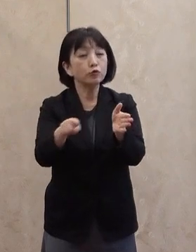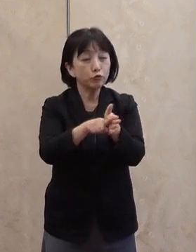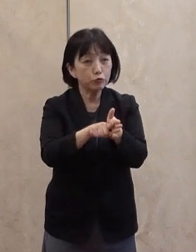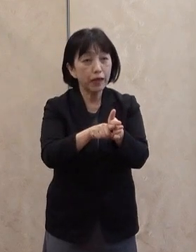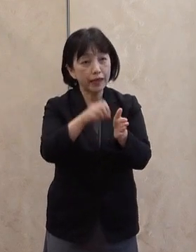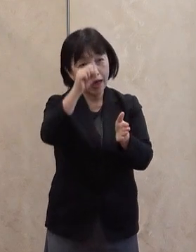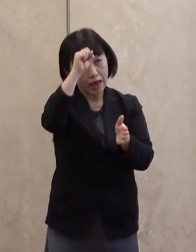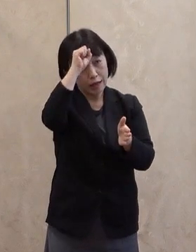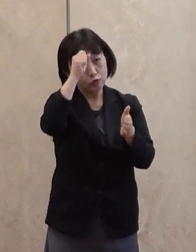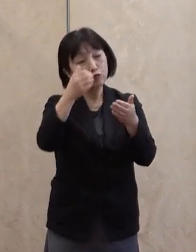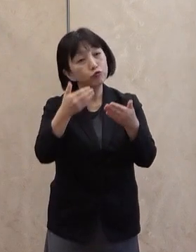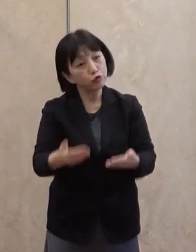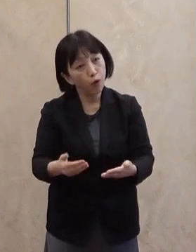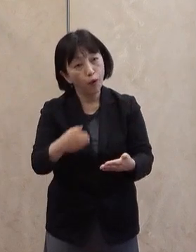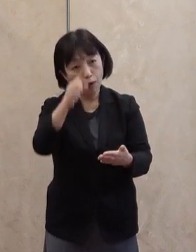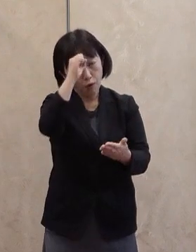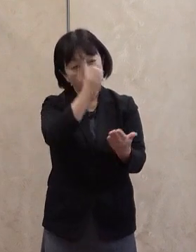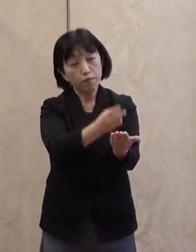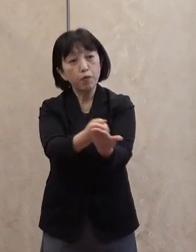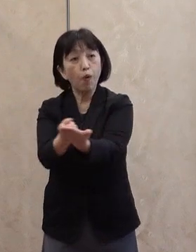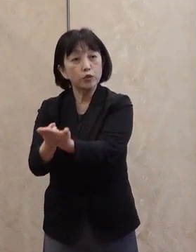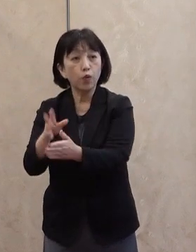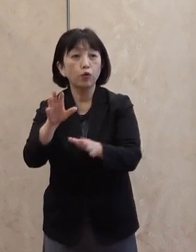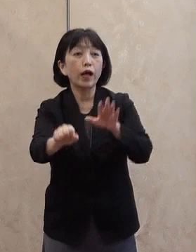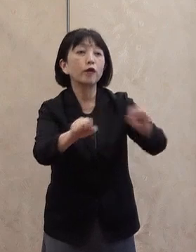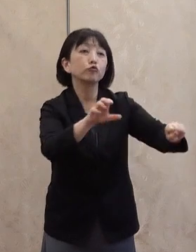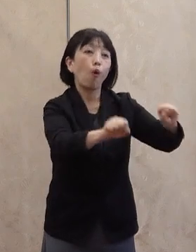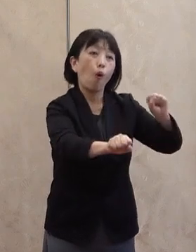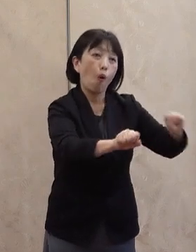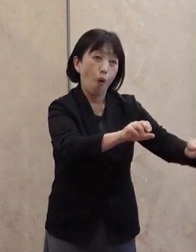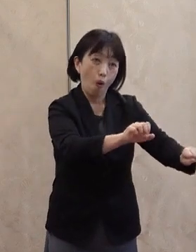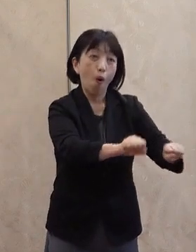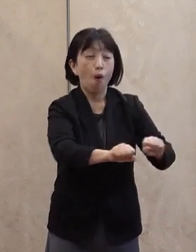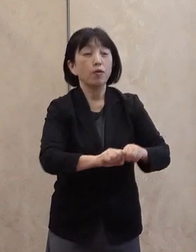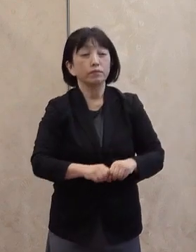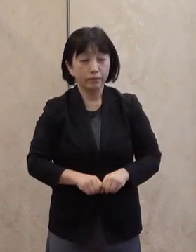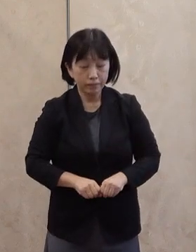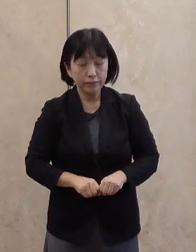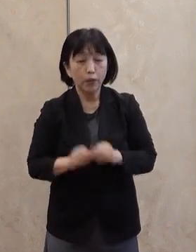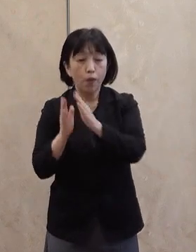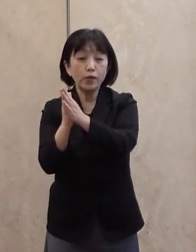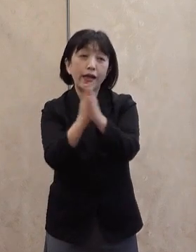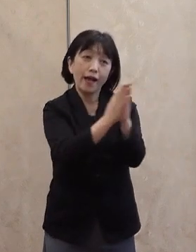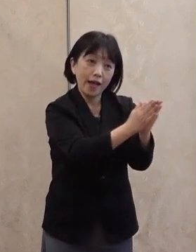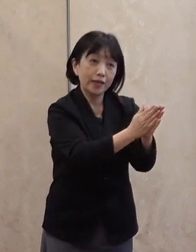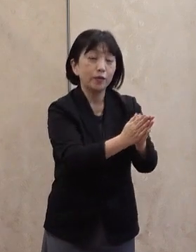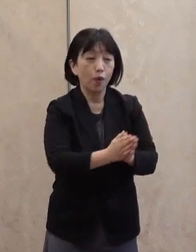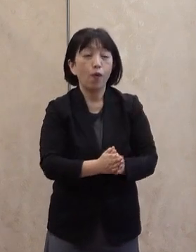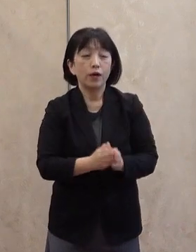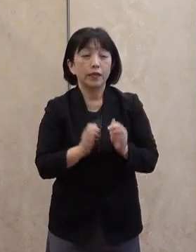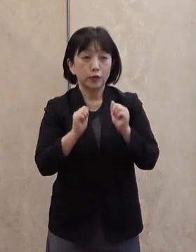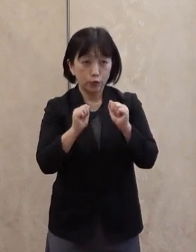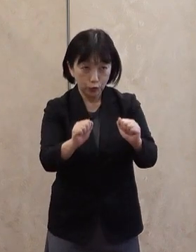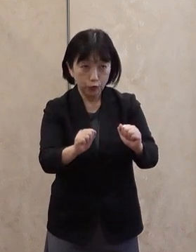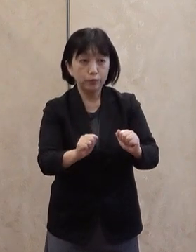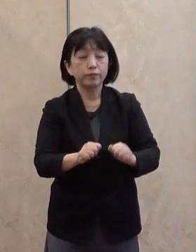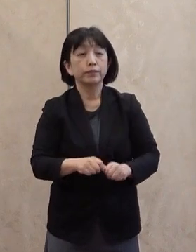床の確保、しかも今この状況ですから、それについてのお願いをし